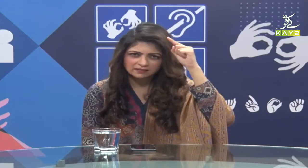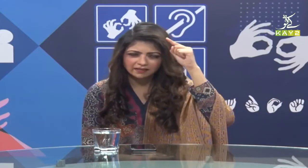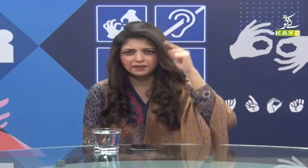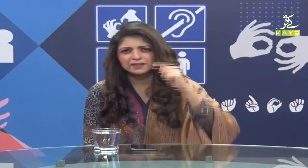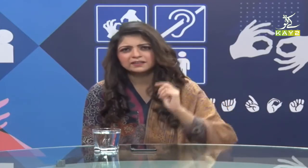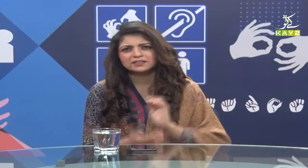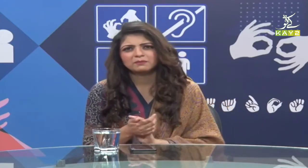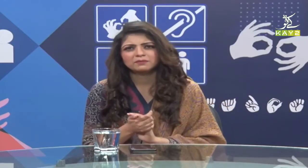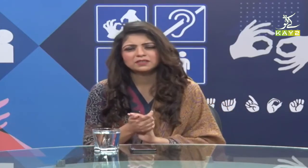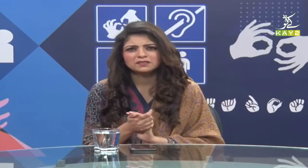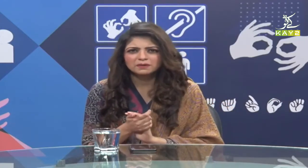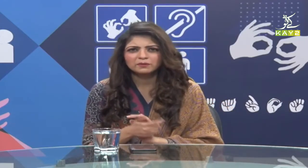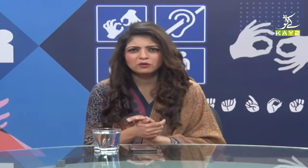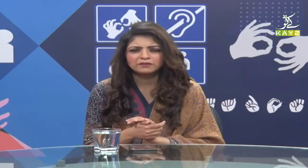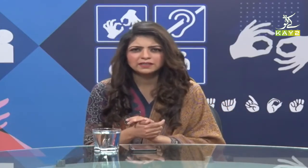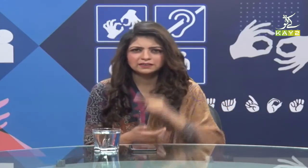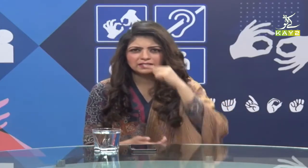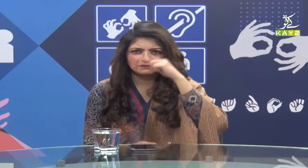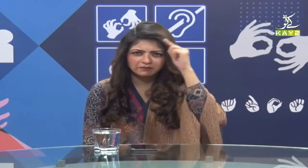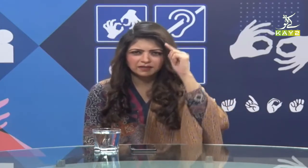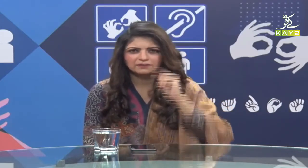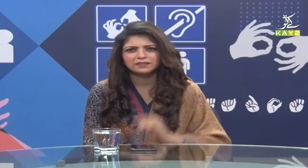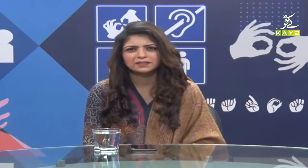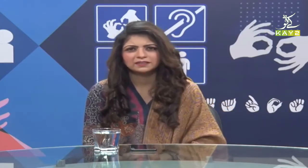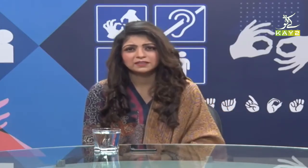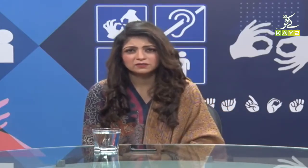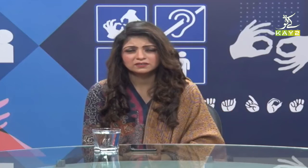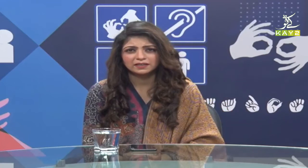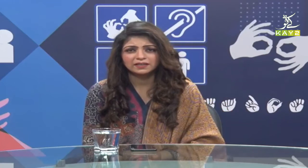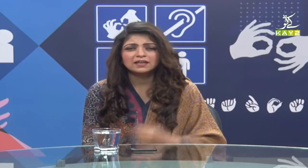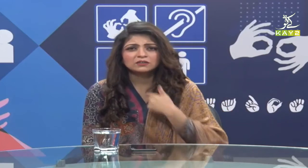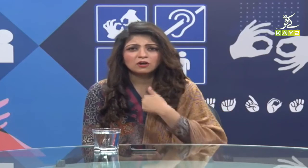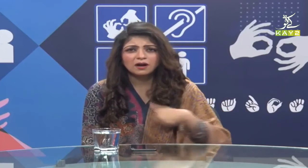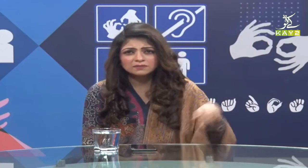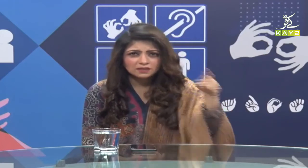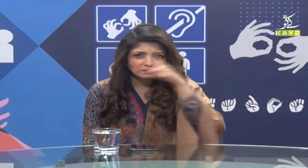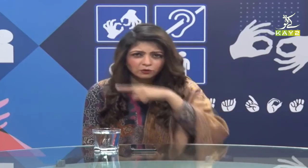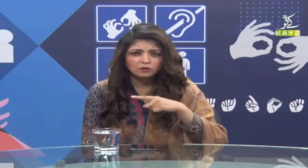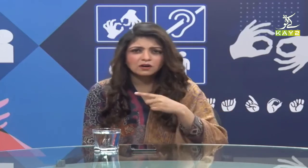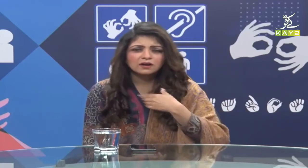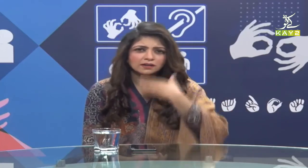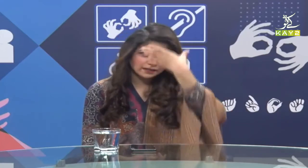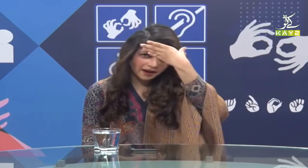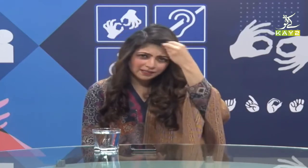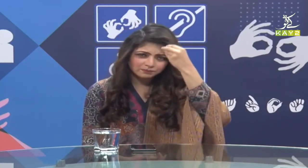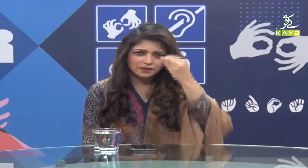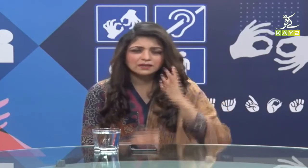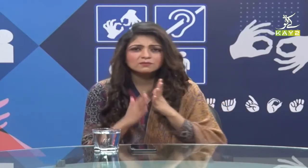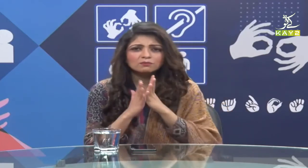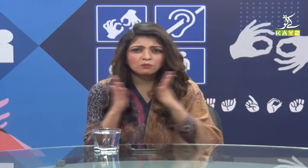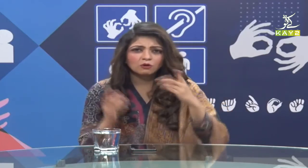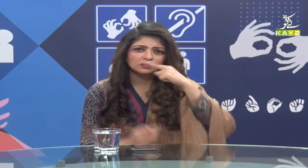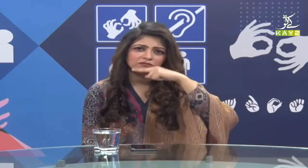फ़ख्र का साइन है कि जब हम किसी पे प्राउड फील करते हैं या फ़ख्र फील करते हैं, ये उसका साइन है। तो हम सबको कायद